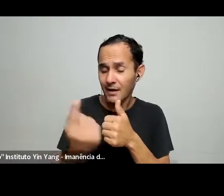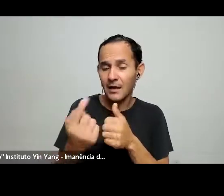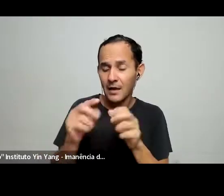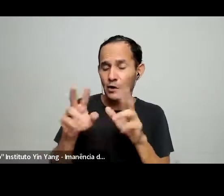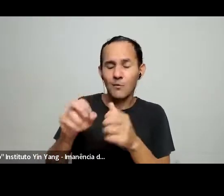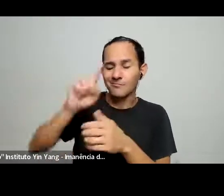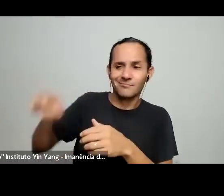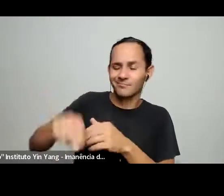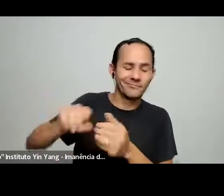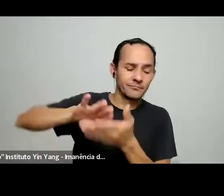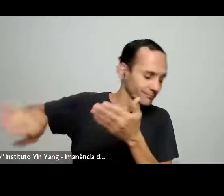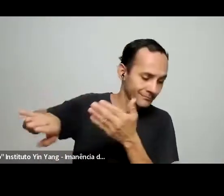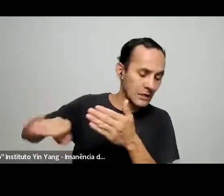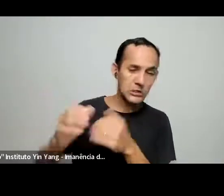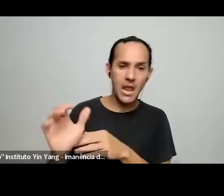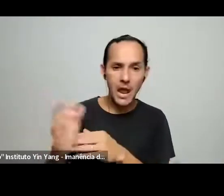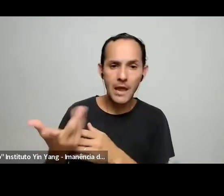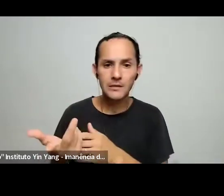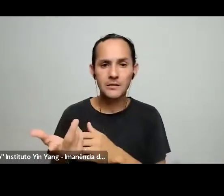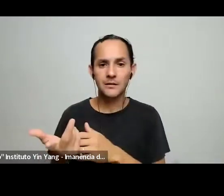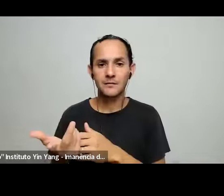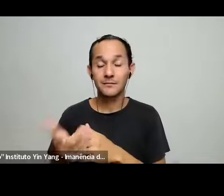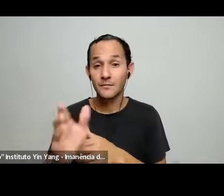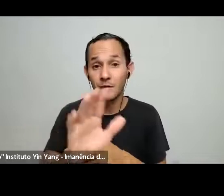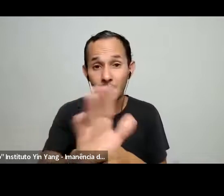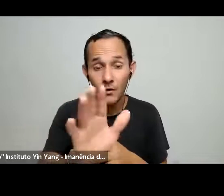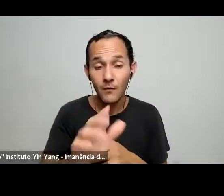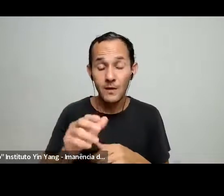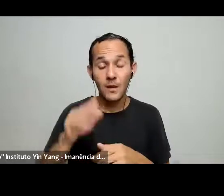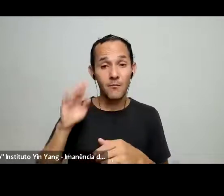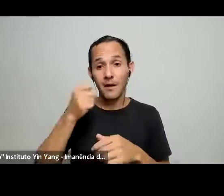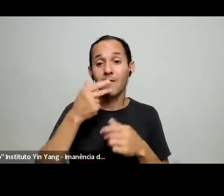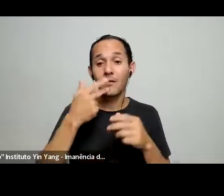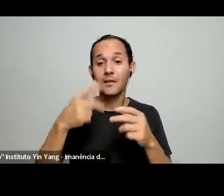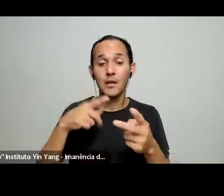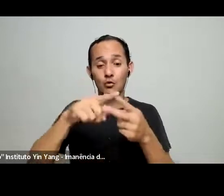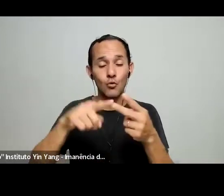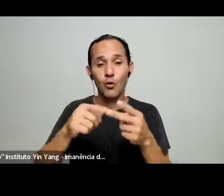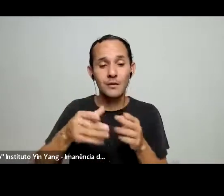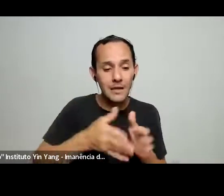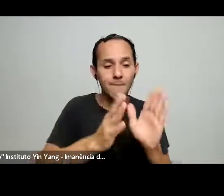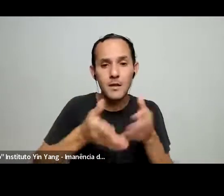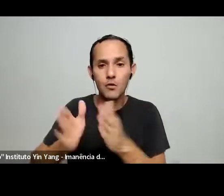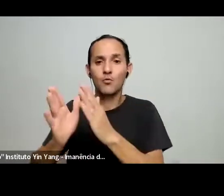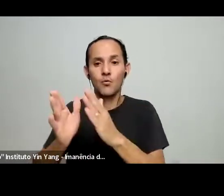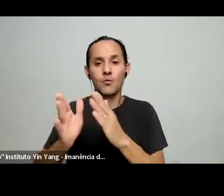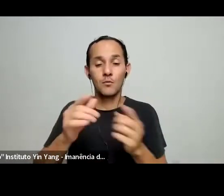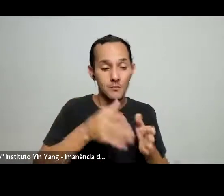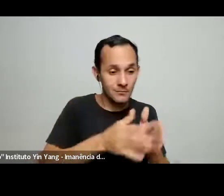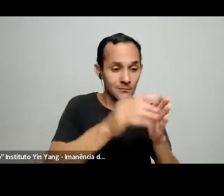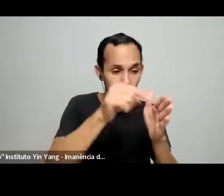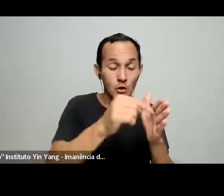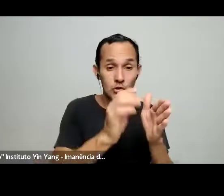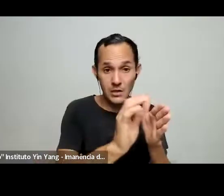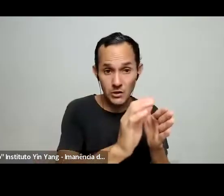ciência ou do caminho científico do conhecimento. Não, ele sempre falou da existência de dois caminhos de conhecimento. Um é o caminho